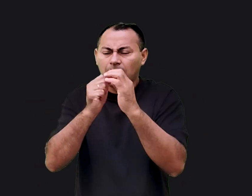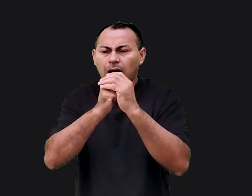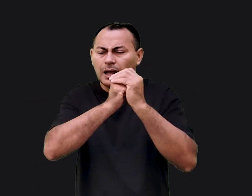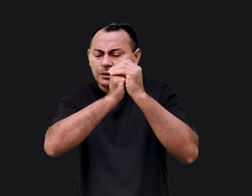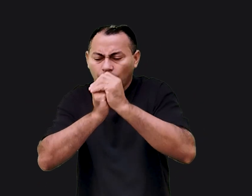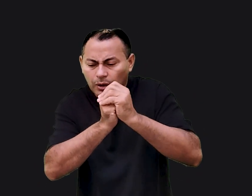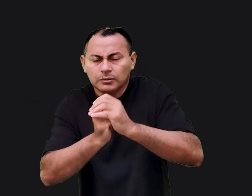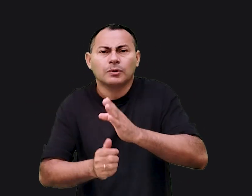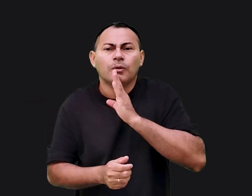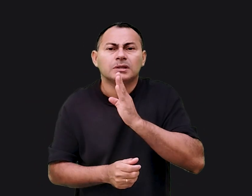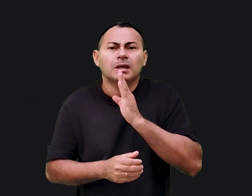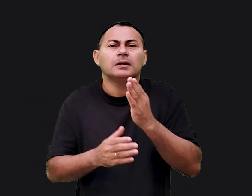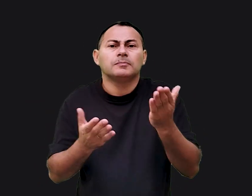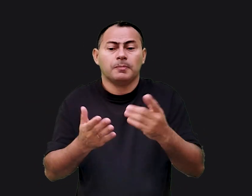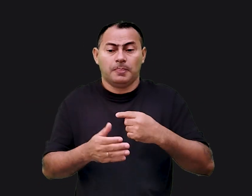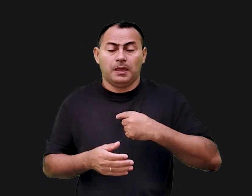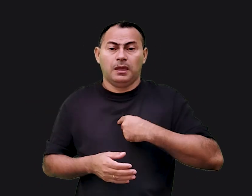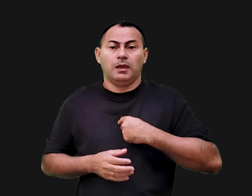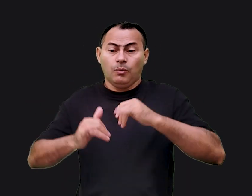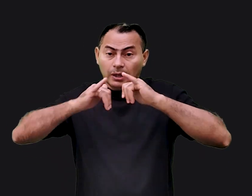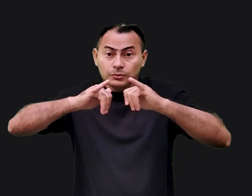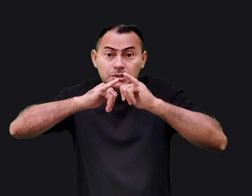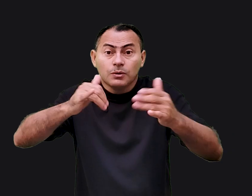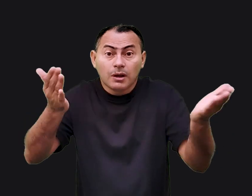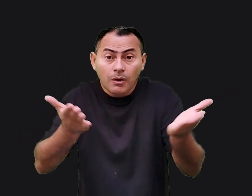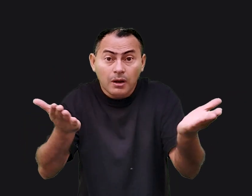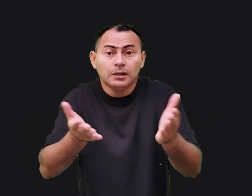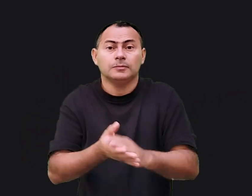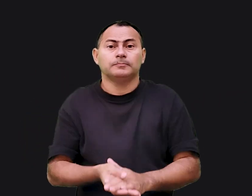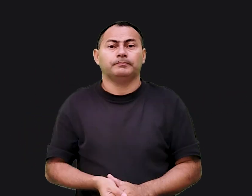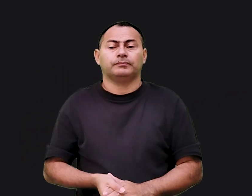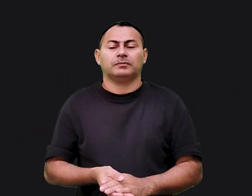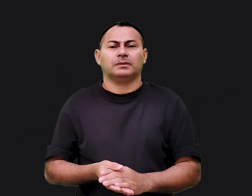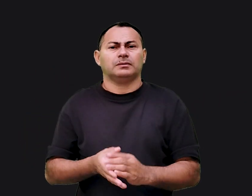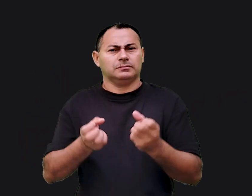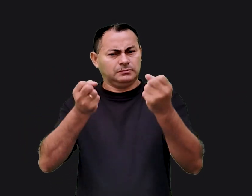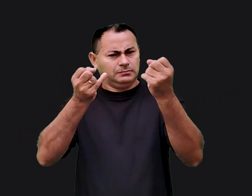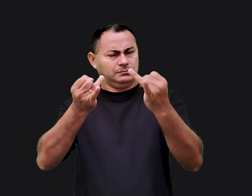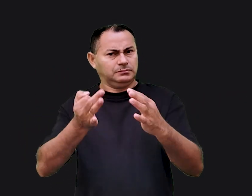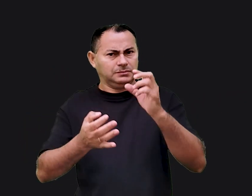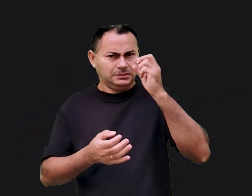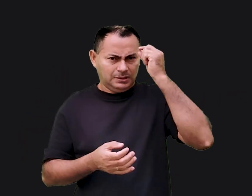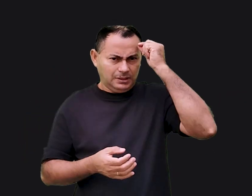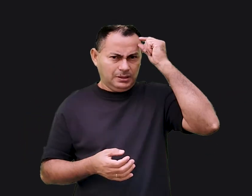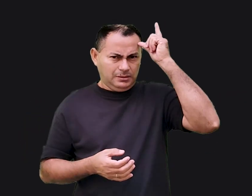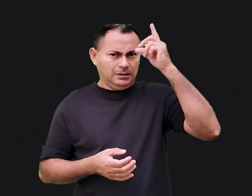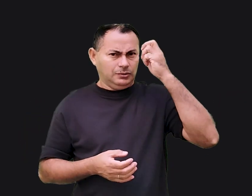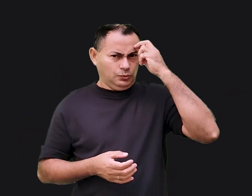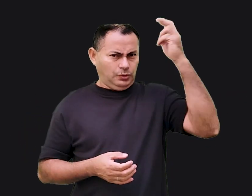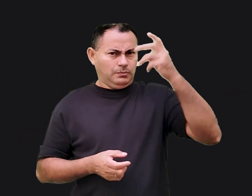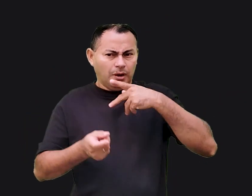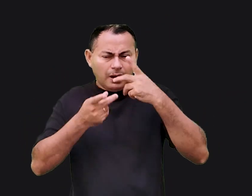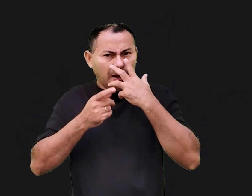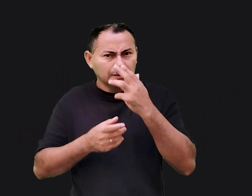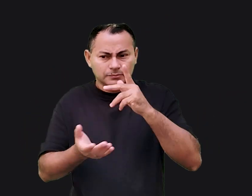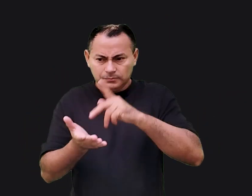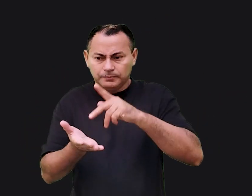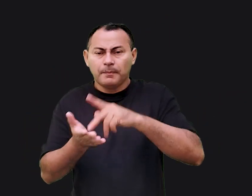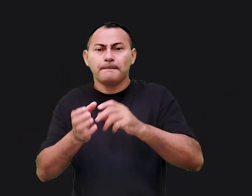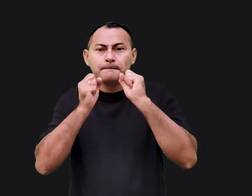apesar de não conhecerem Eu lhes anuncio que abordagem Inteligente você não acha É verdade podemos